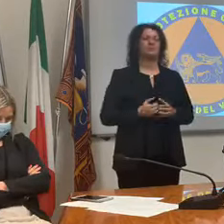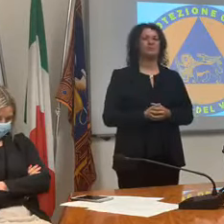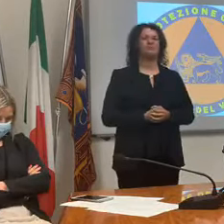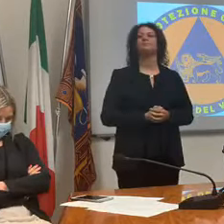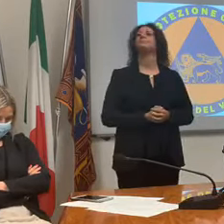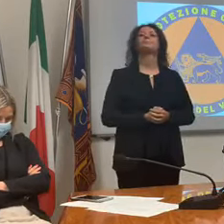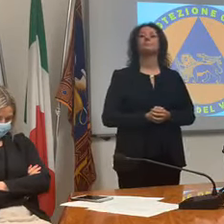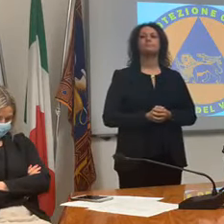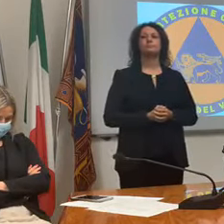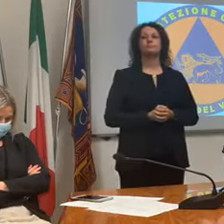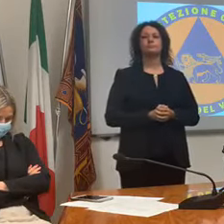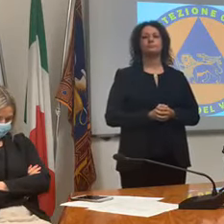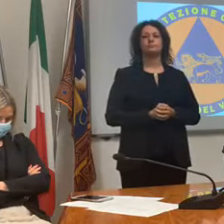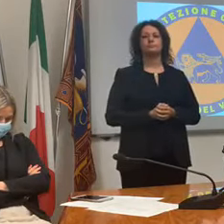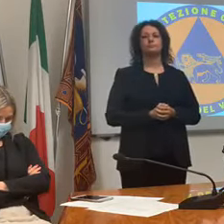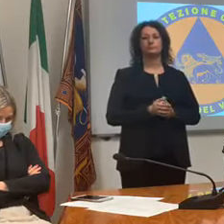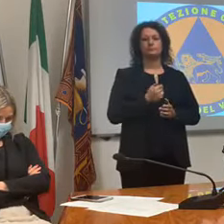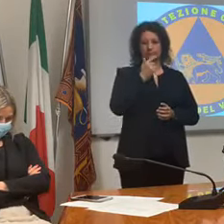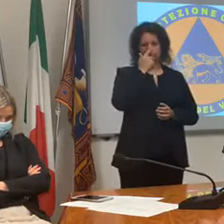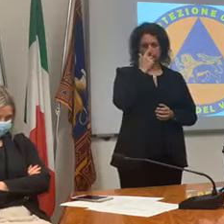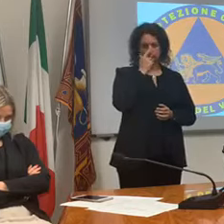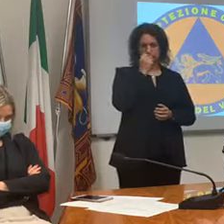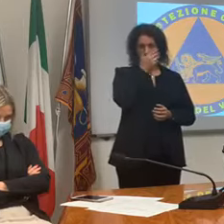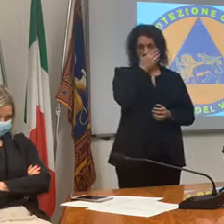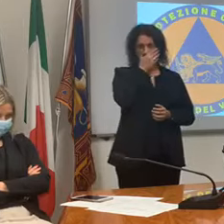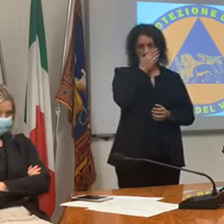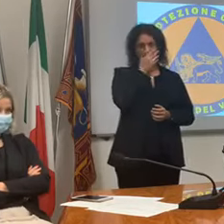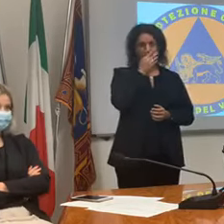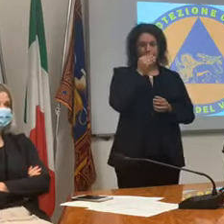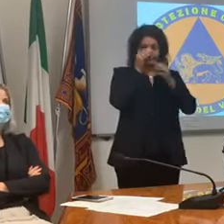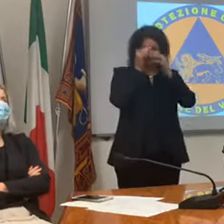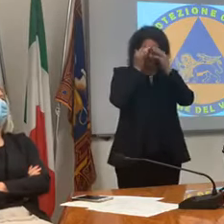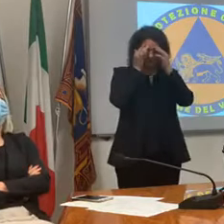Grazie. E da tanto passiamo all'assessore Lanzarini.